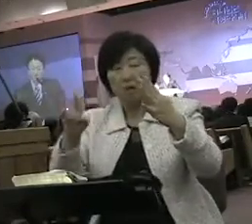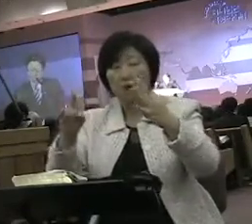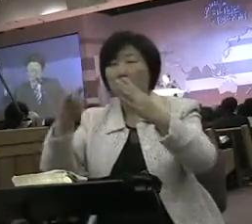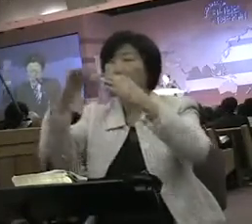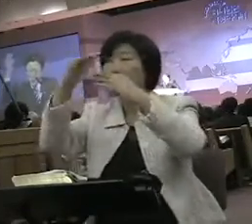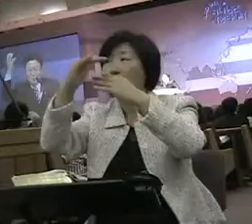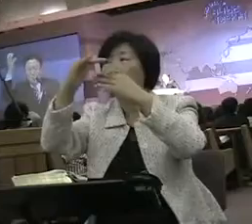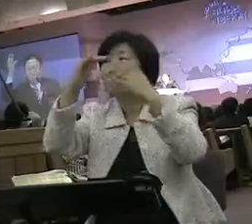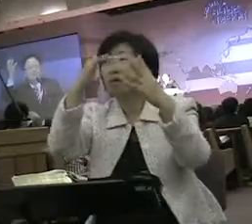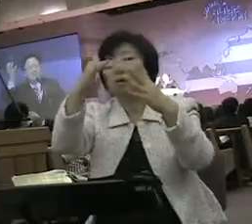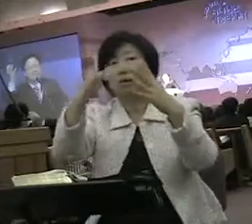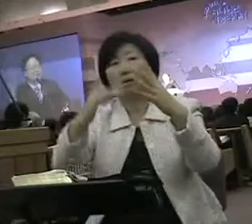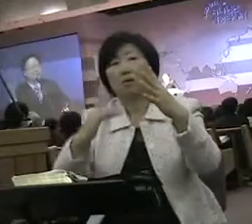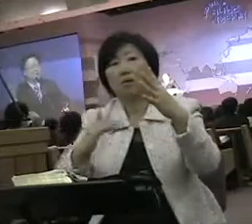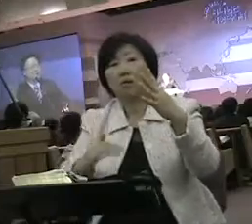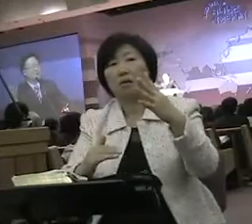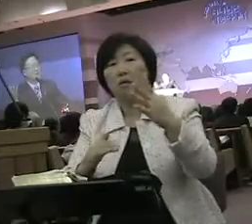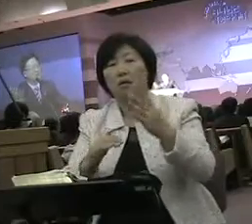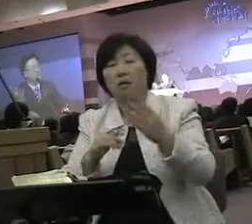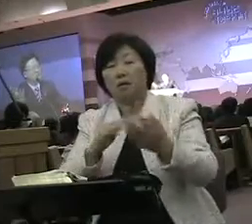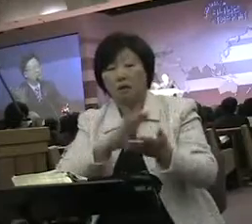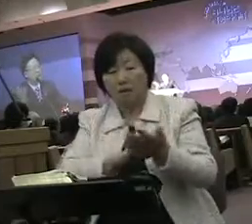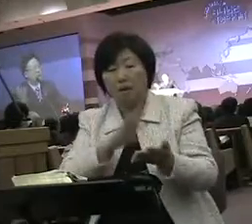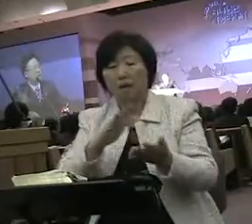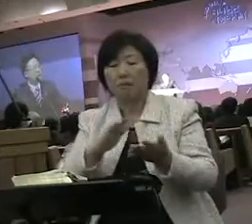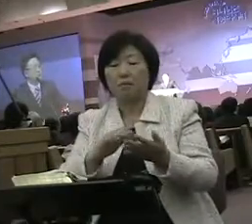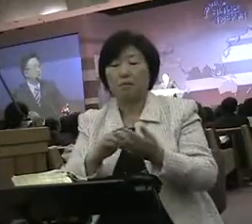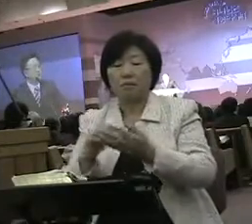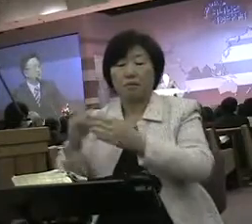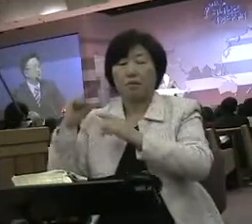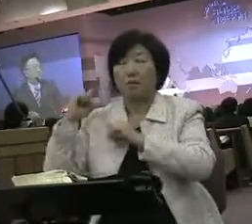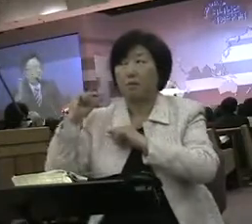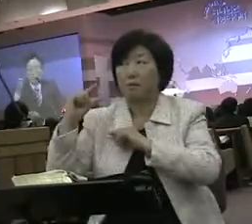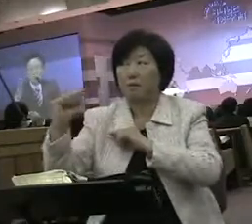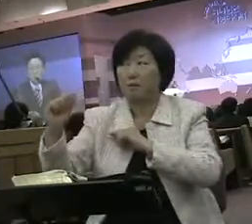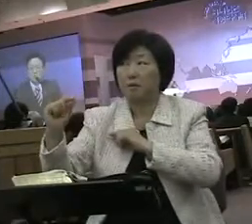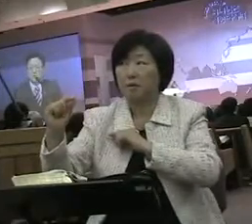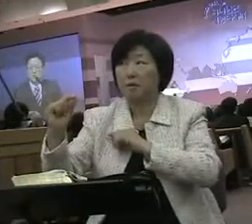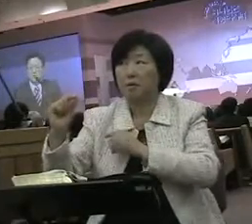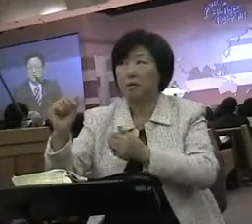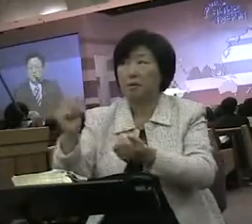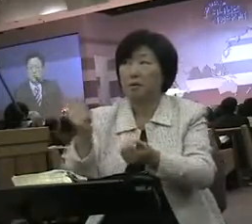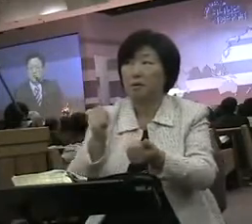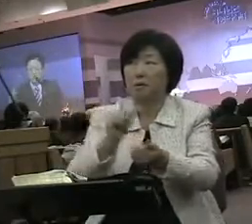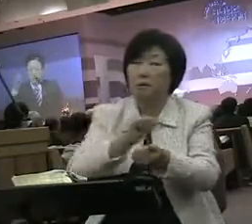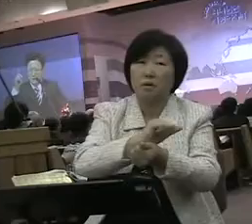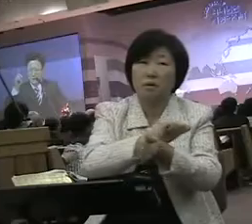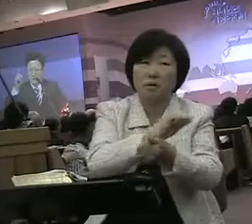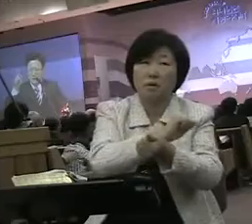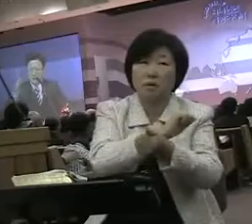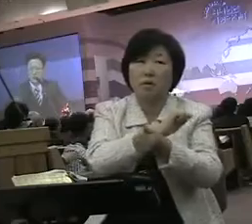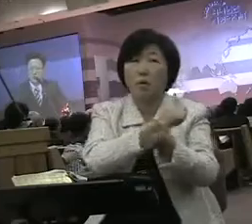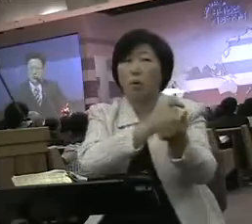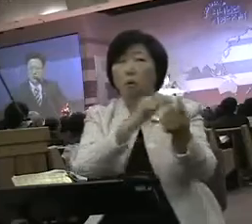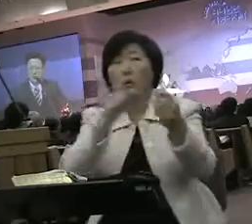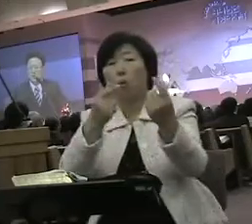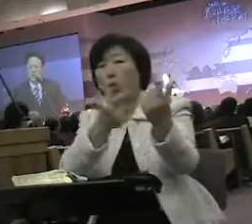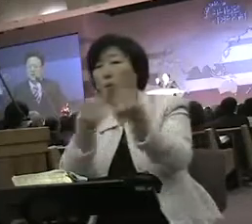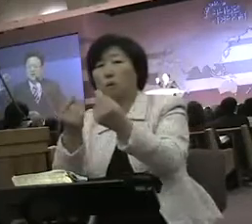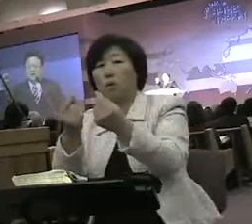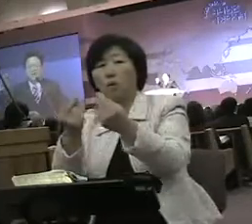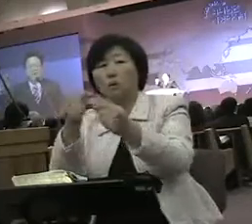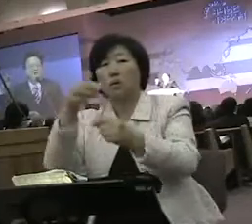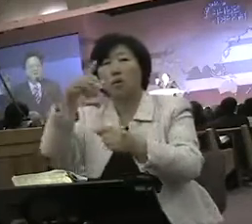않습니다. 그 뜨거운 물이 여전히 전승되고 있습니다. 공통점이 있어요. 신앙의